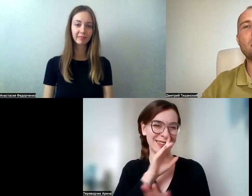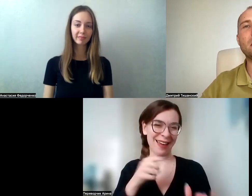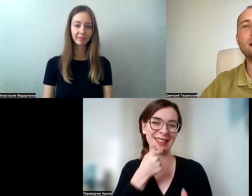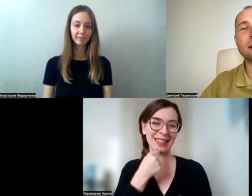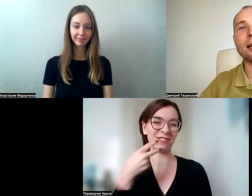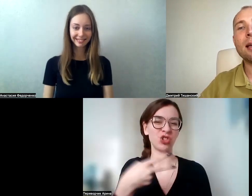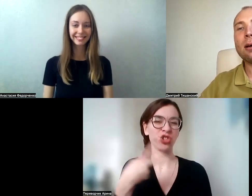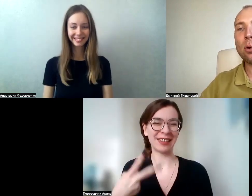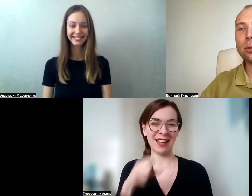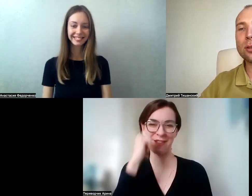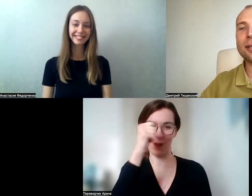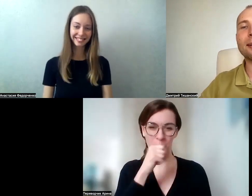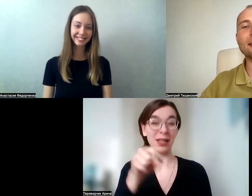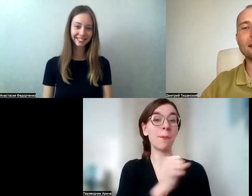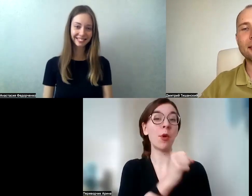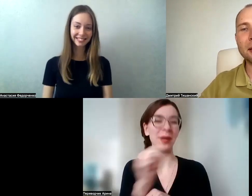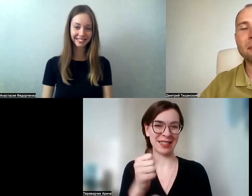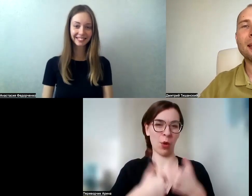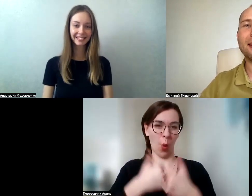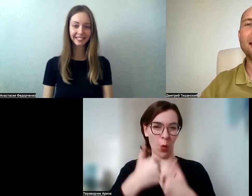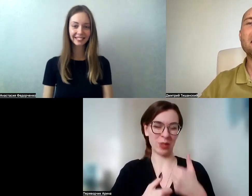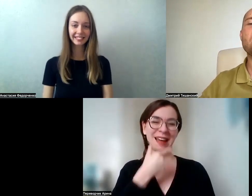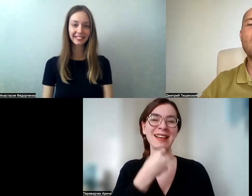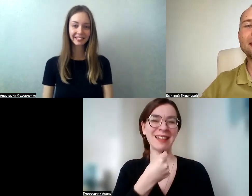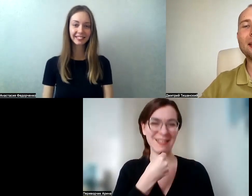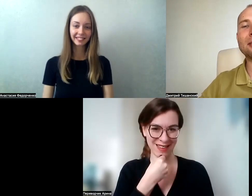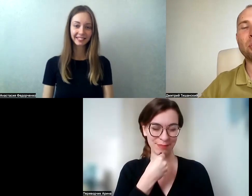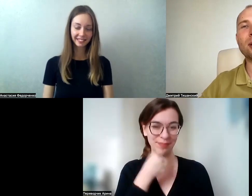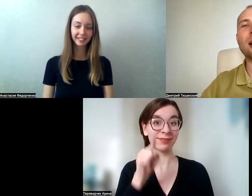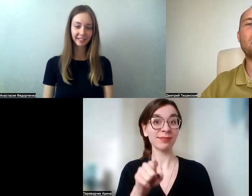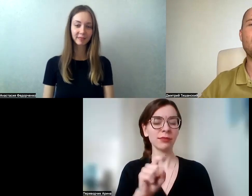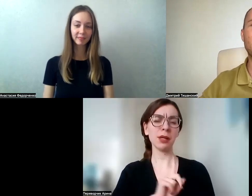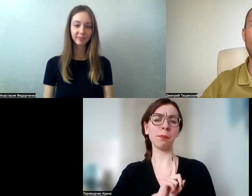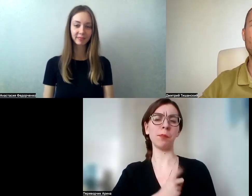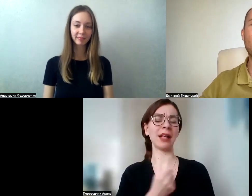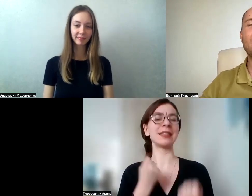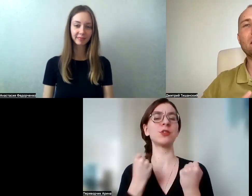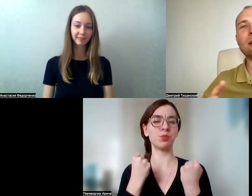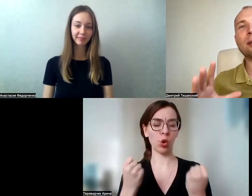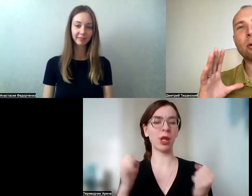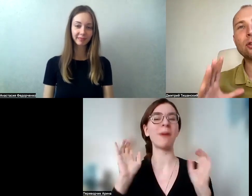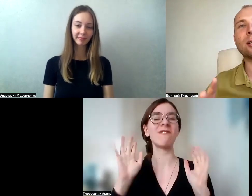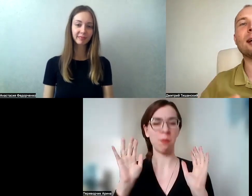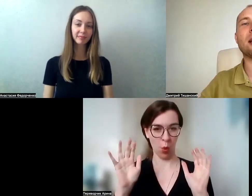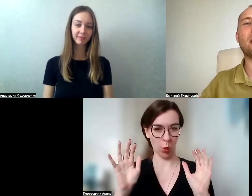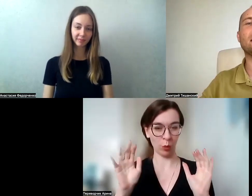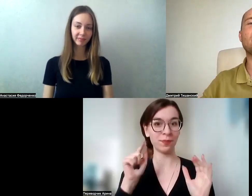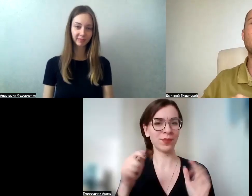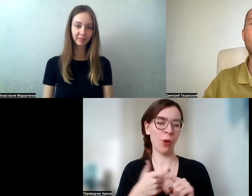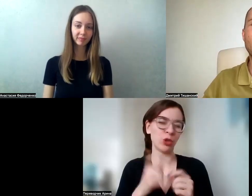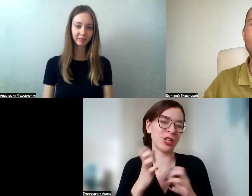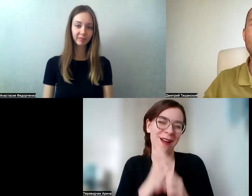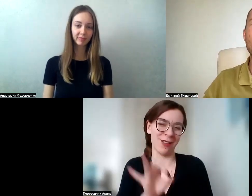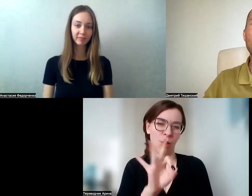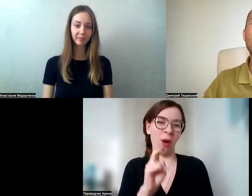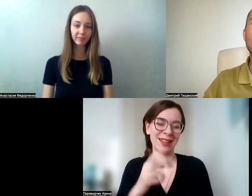года. Она победительница конкурса красоты и мастер спорта по волейболу. Это вот так вот очень кратко про